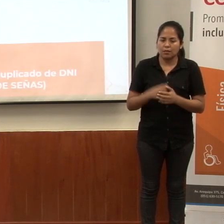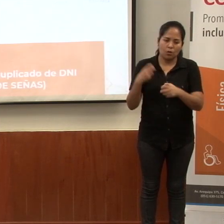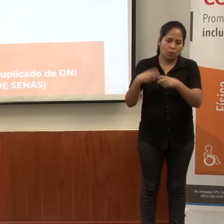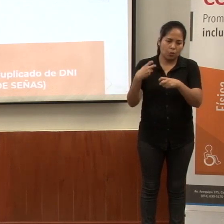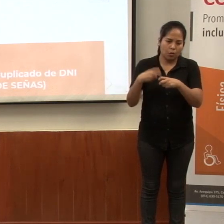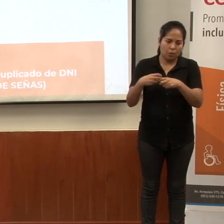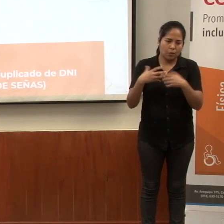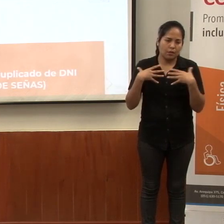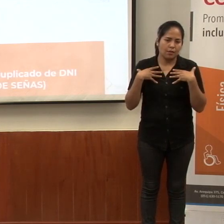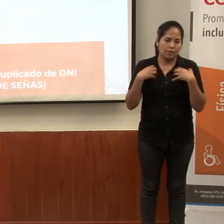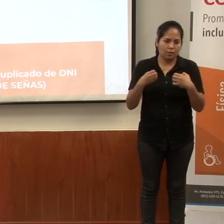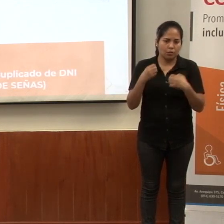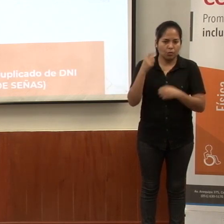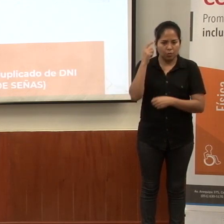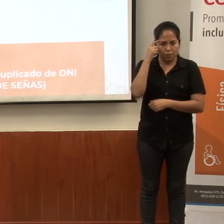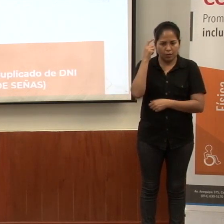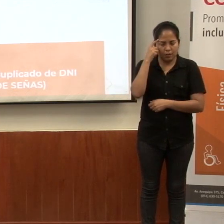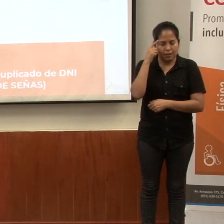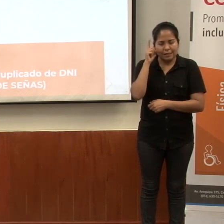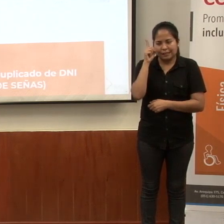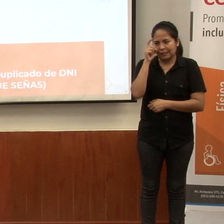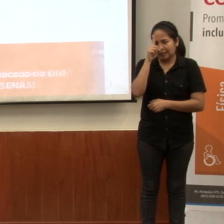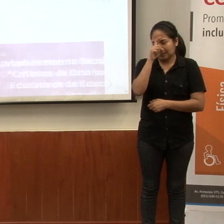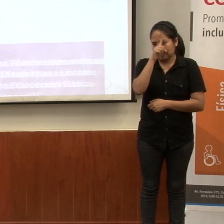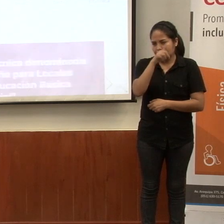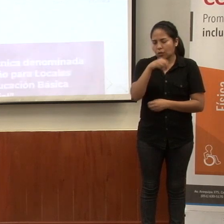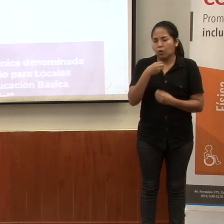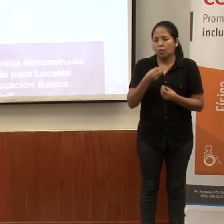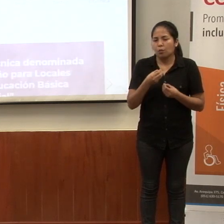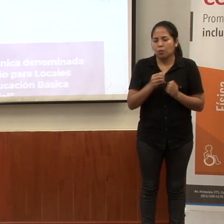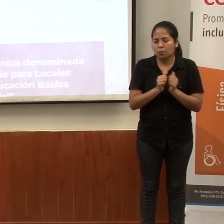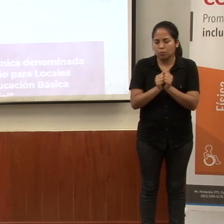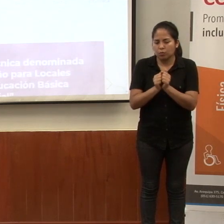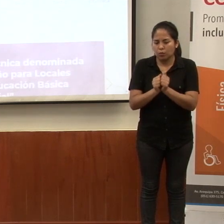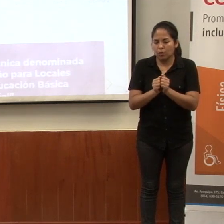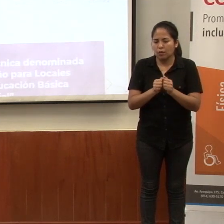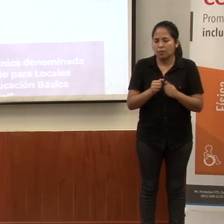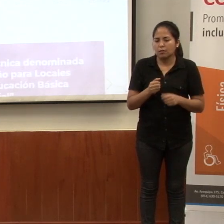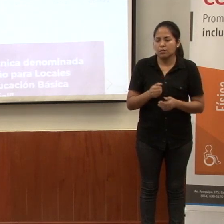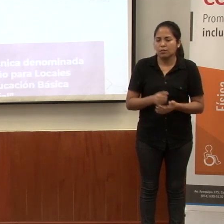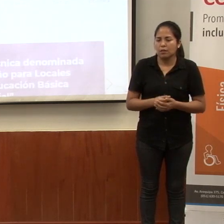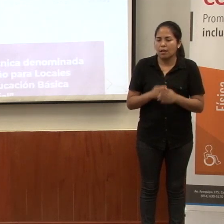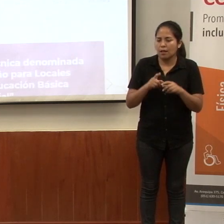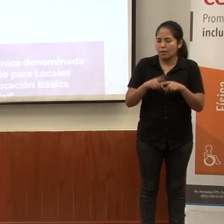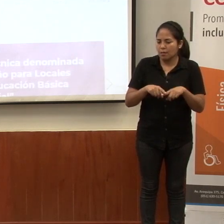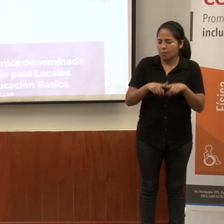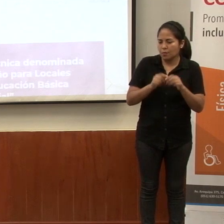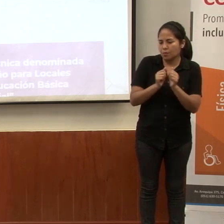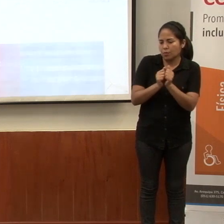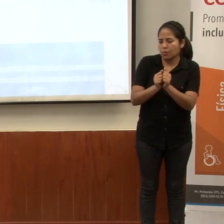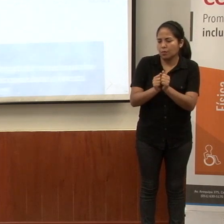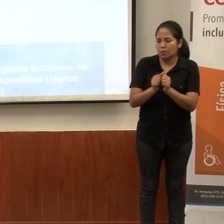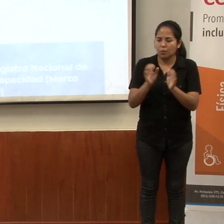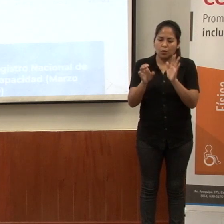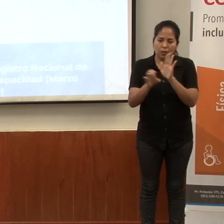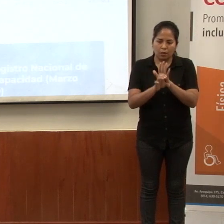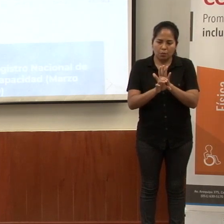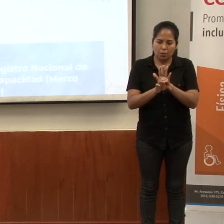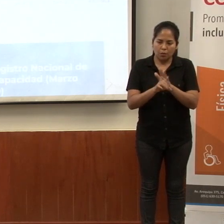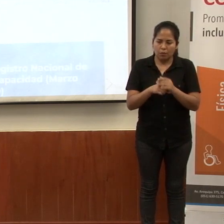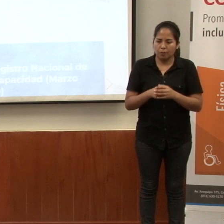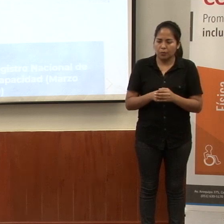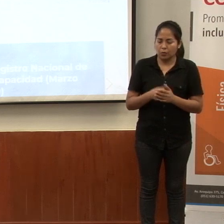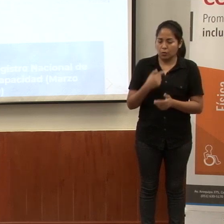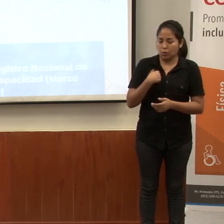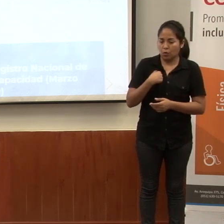los más difíciles de calificar la dependencia, definitivamente, ¿no? Y si está bien medicado, en el momento que está bien medicado